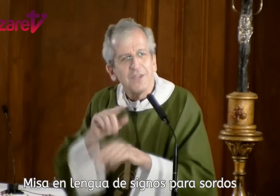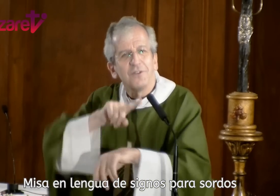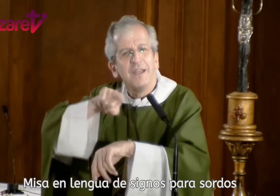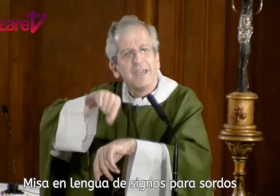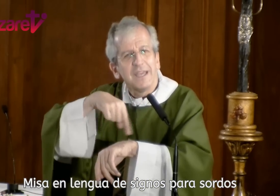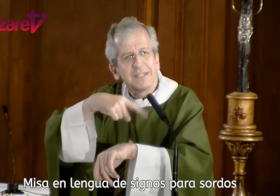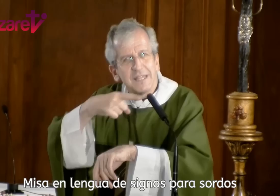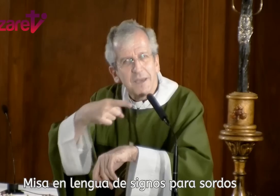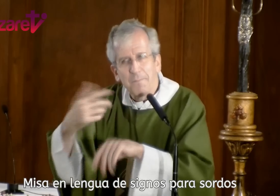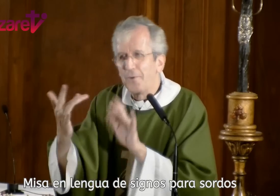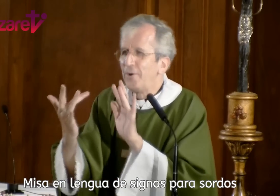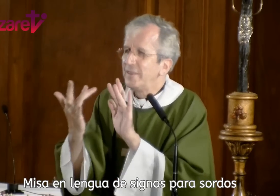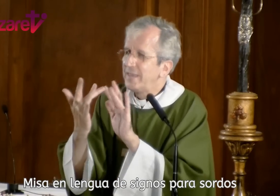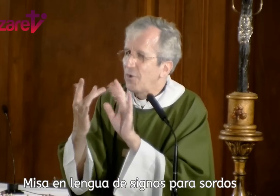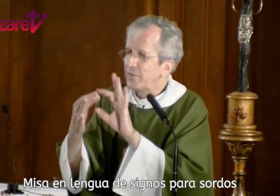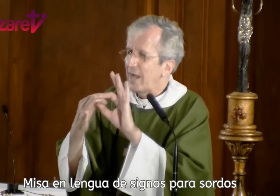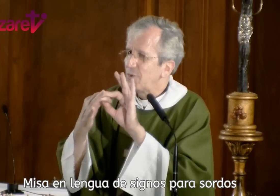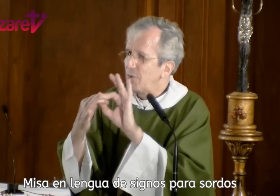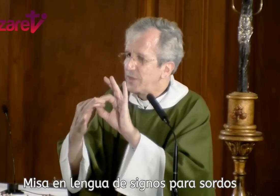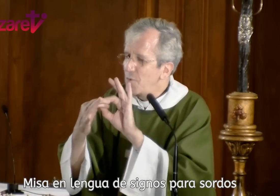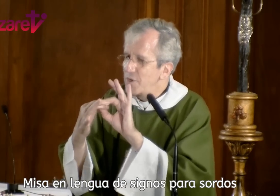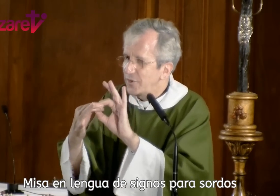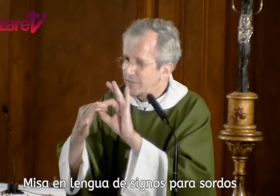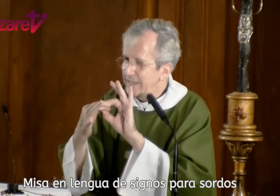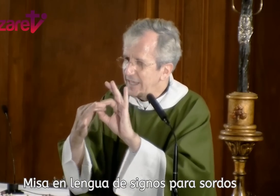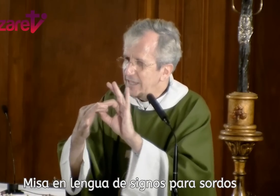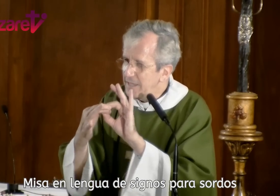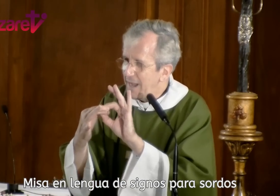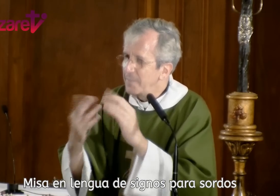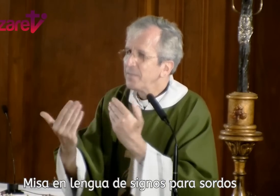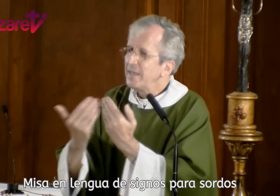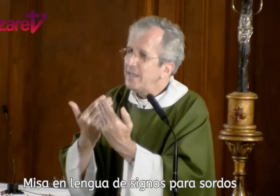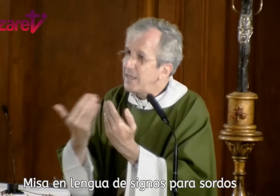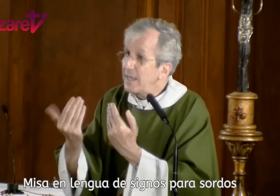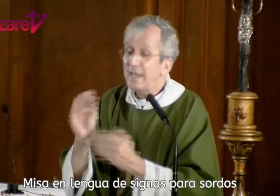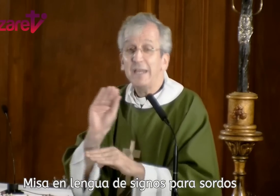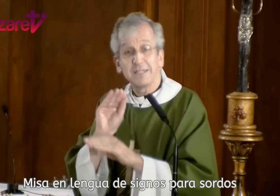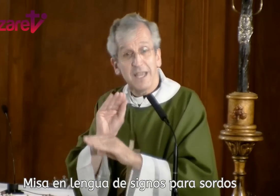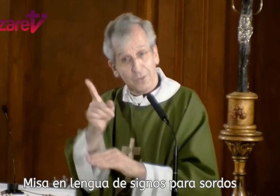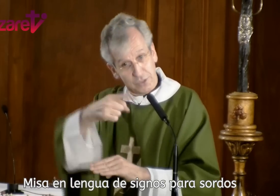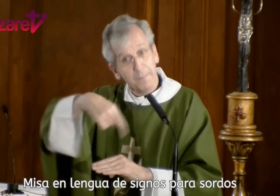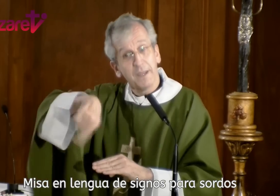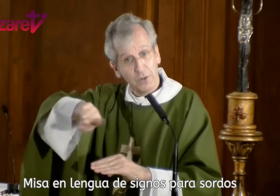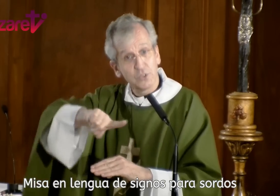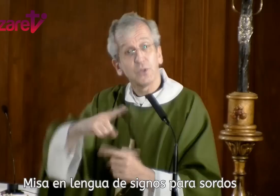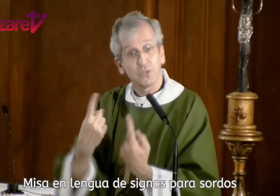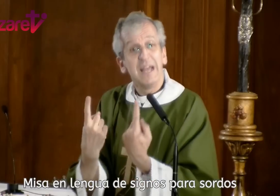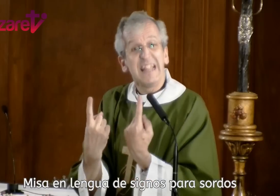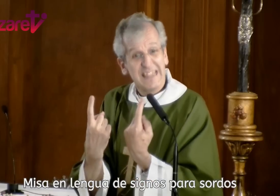oración, ese tiempo de contacto, de unión íntima y de enseñarnos también a nosotros de